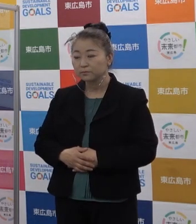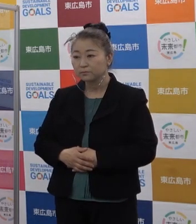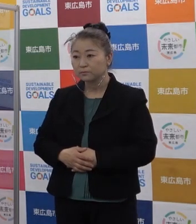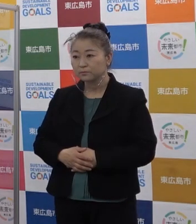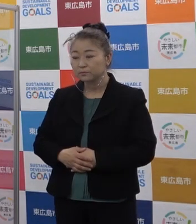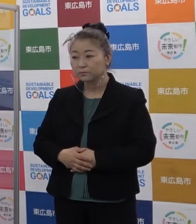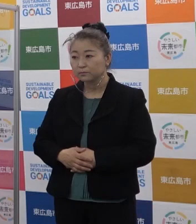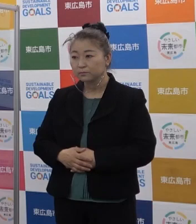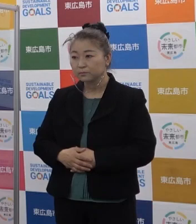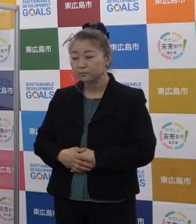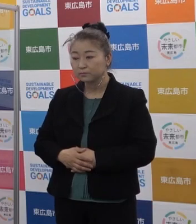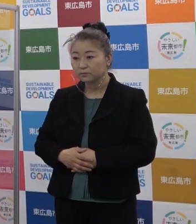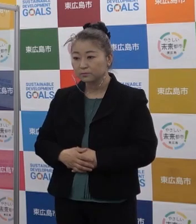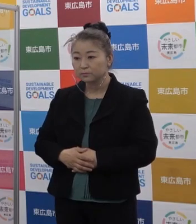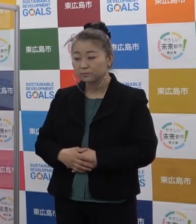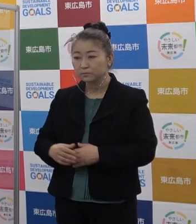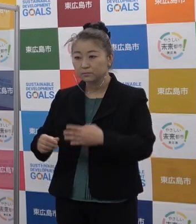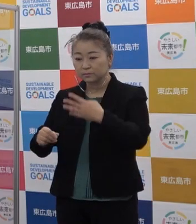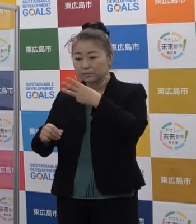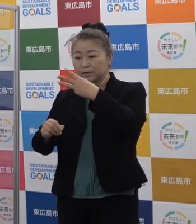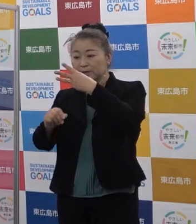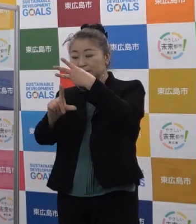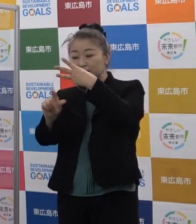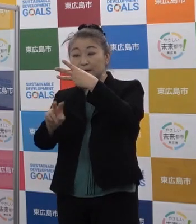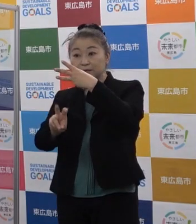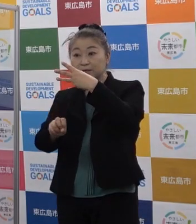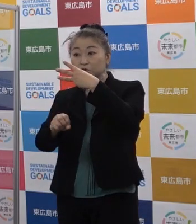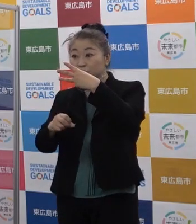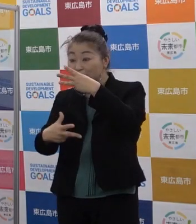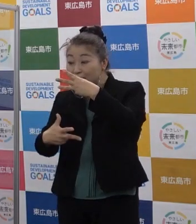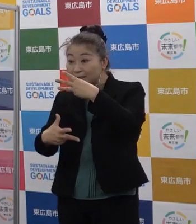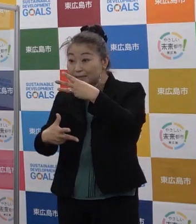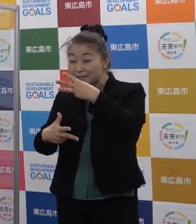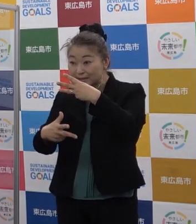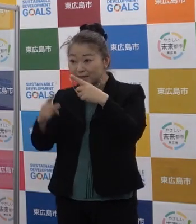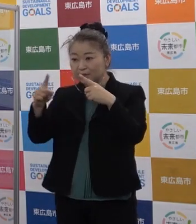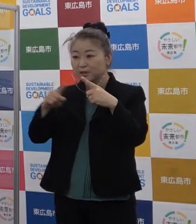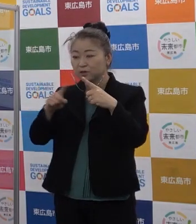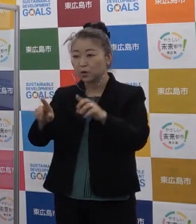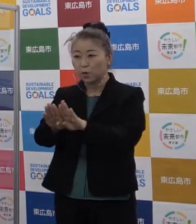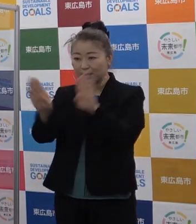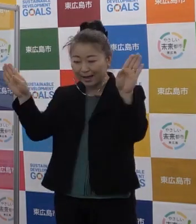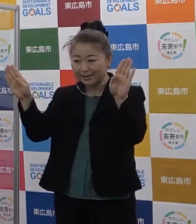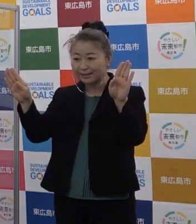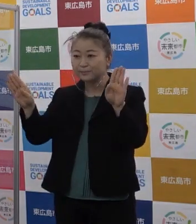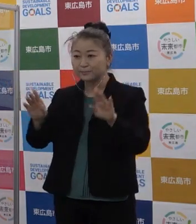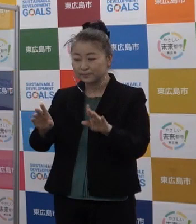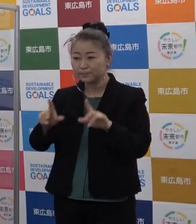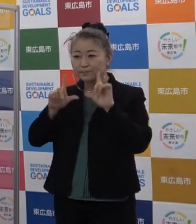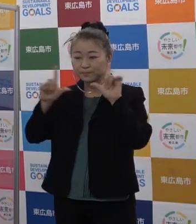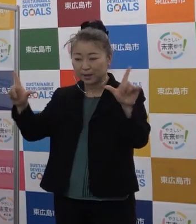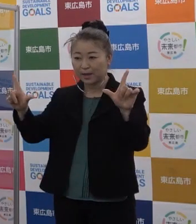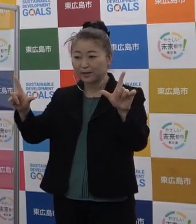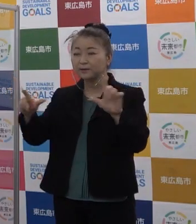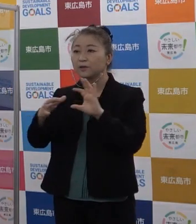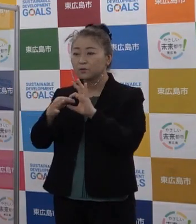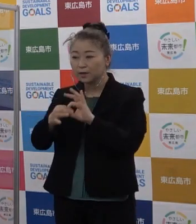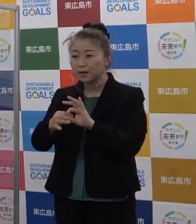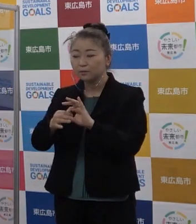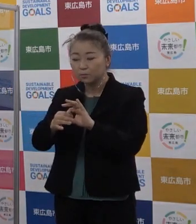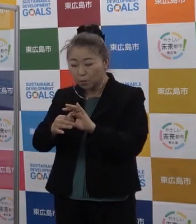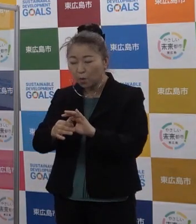公開日は3月の27日ということで、すでに皆さん方にはご覧いただいているという状況であります。